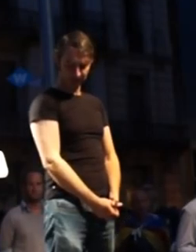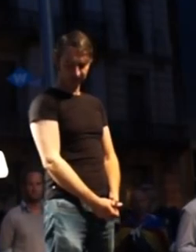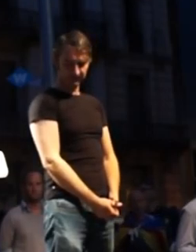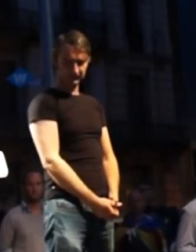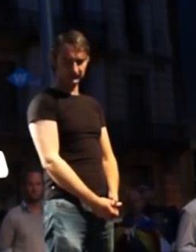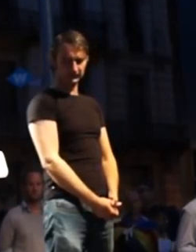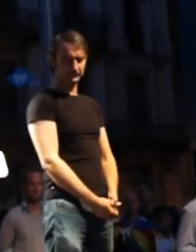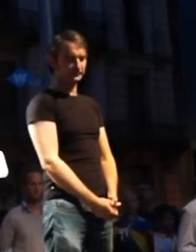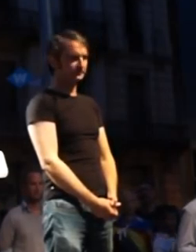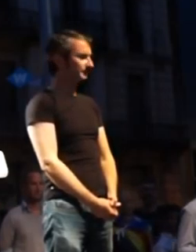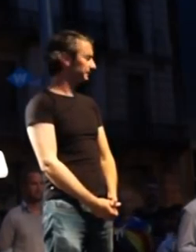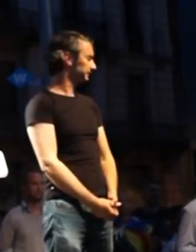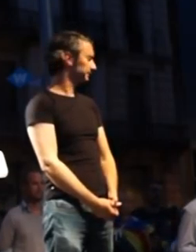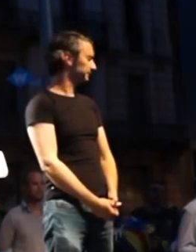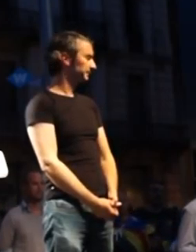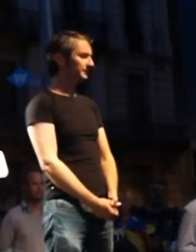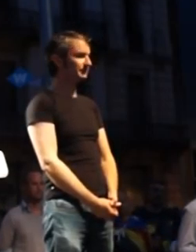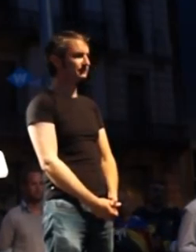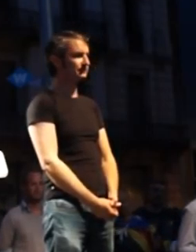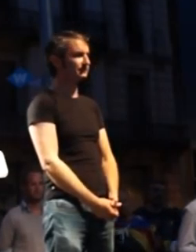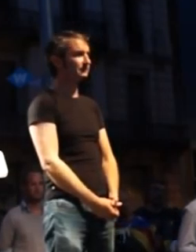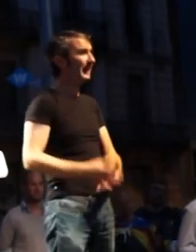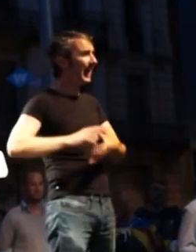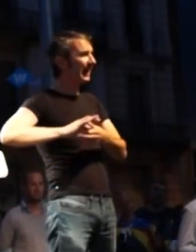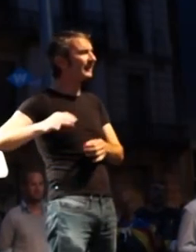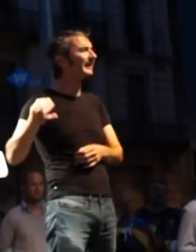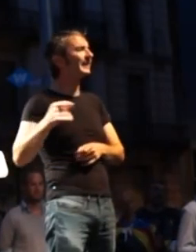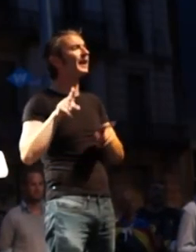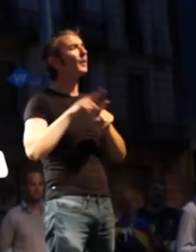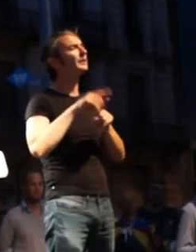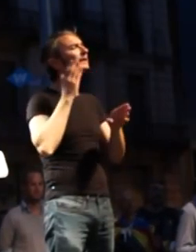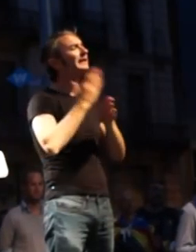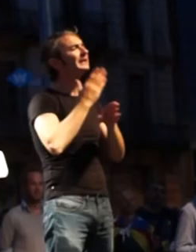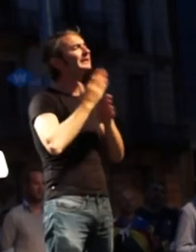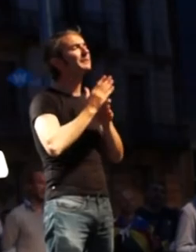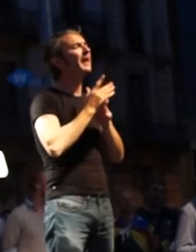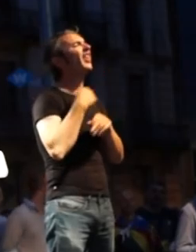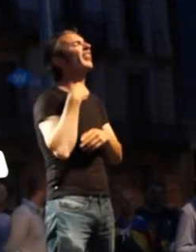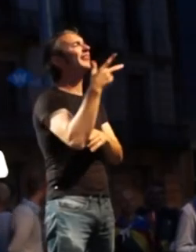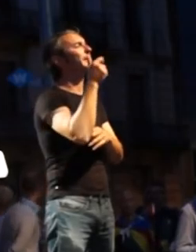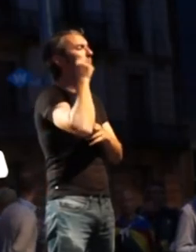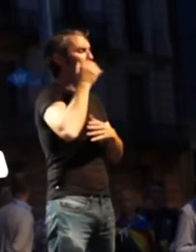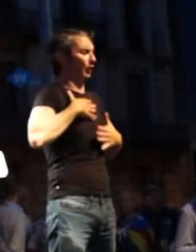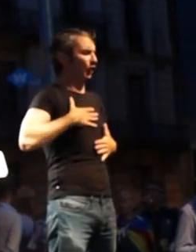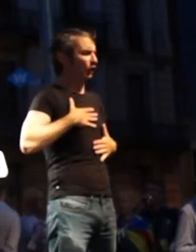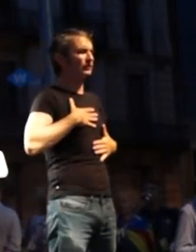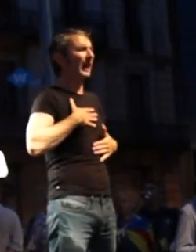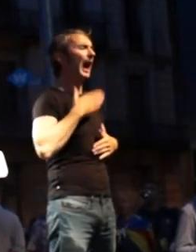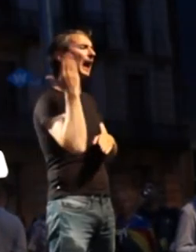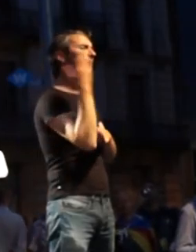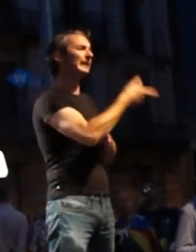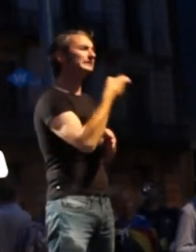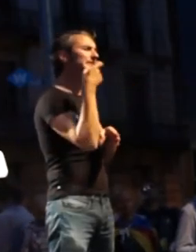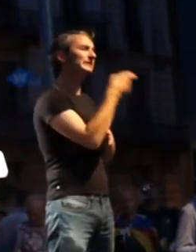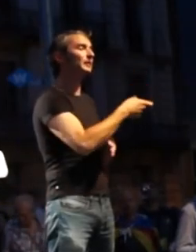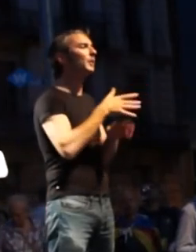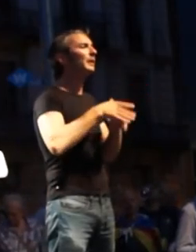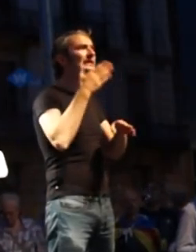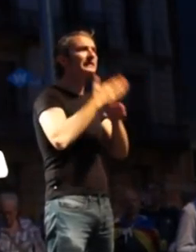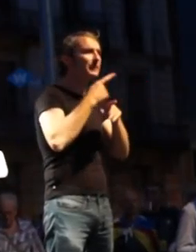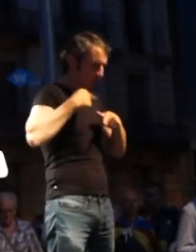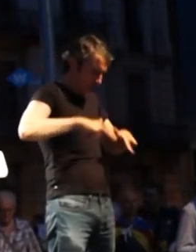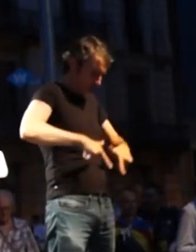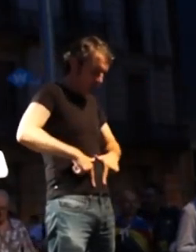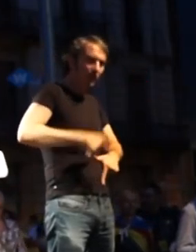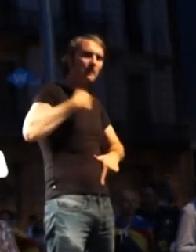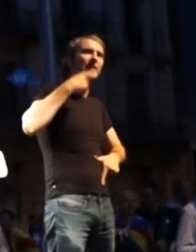Són cadenes tots els atacs al dret al propi cos. Ja està bé de supeditar els nostres úters